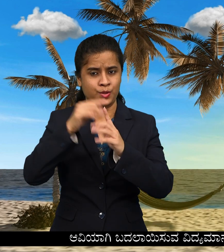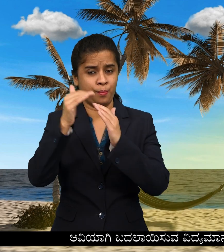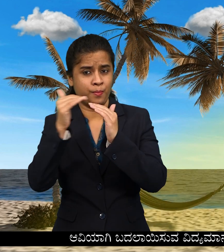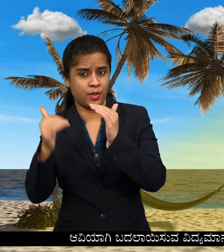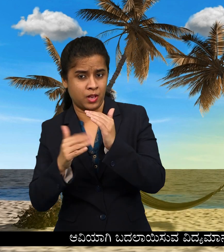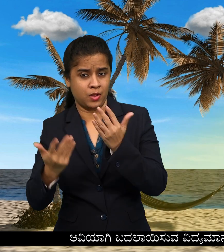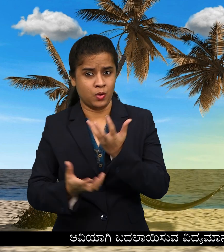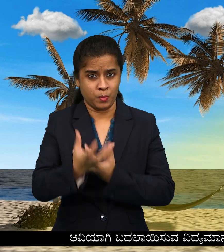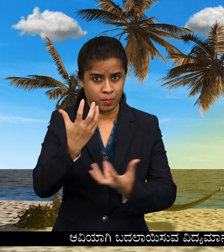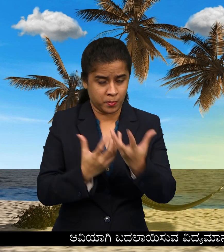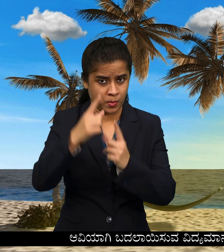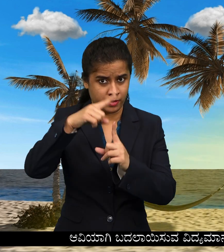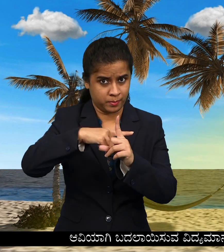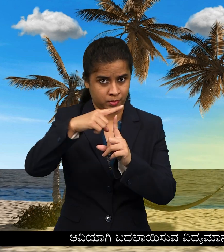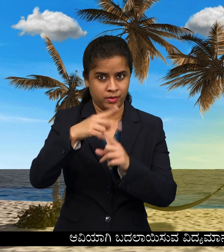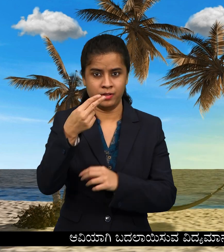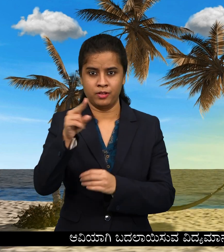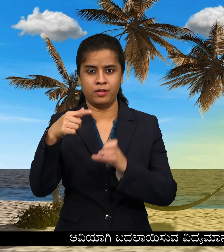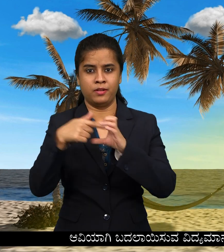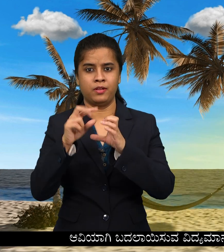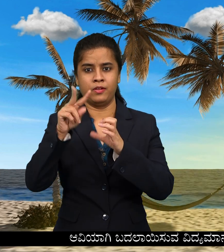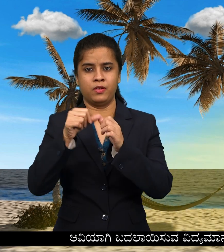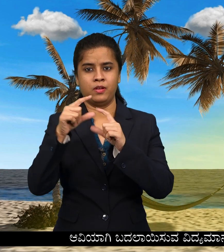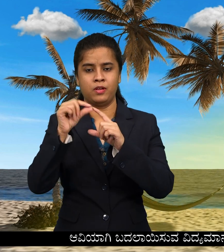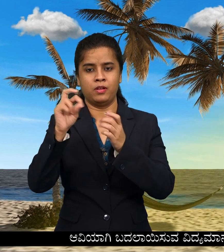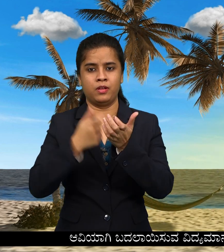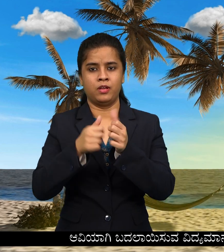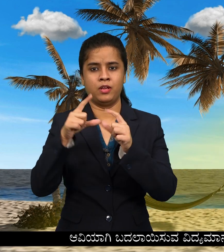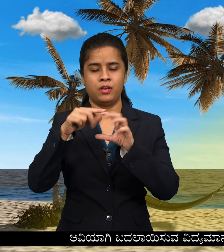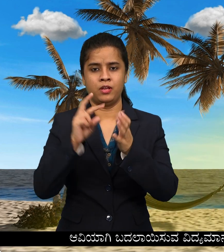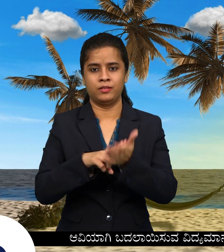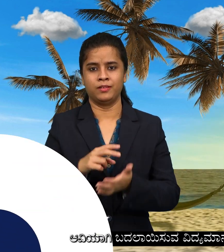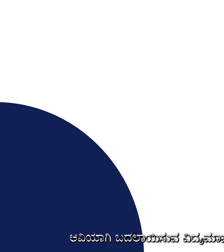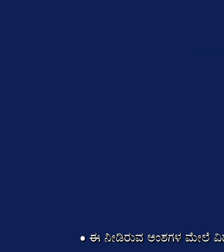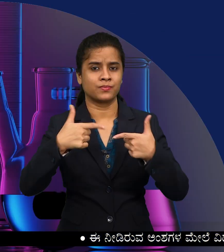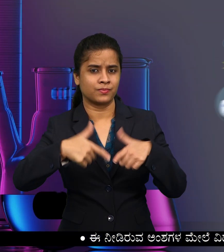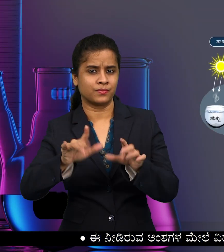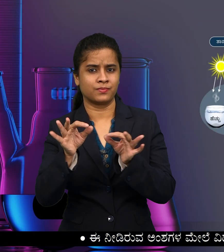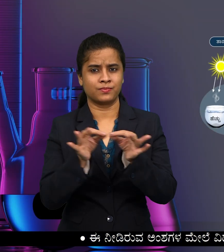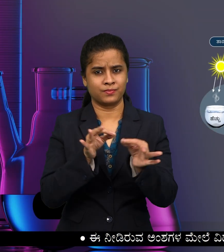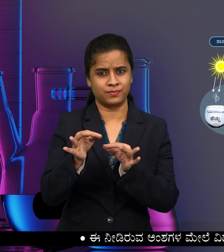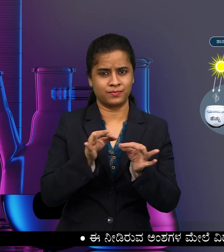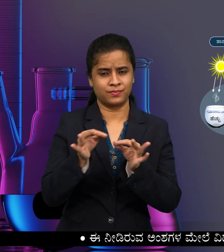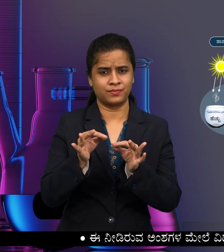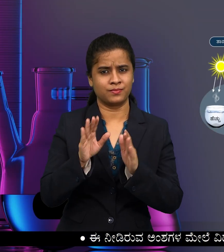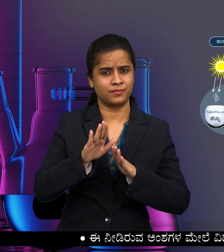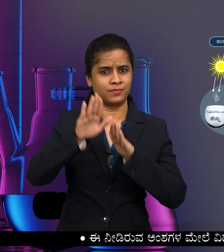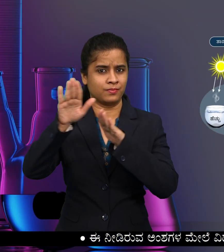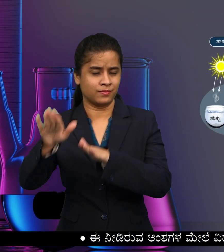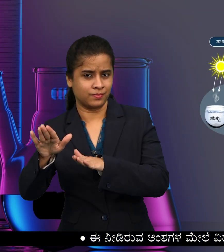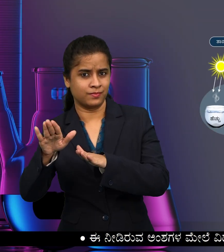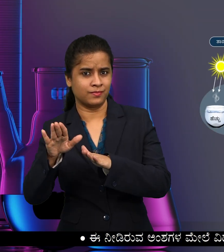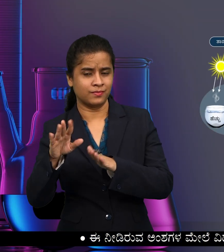ಬದಲಾಯಿಸುವ ವಿದ್ಯಮಾನವನ್ನು ಬಾಷ್ಪೀಕರಣ ಎಂದು ಕರೆಯಲಾಗುತ್ತದೆ. ಈ ನೀಡಿರುವ ಅಂಶಗಳ